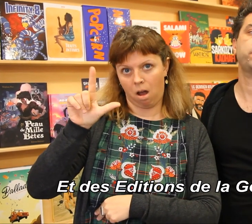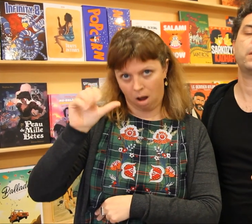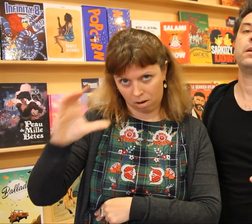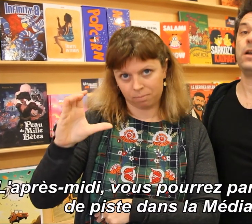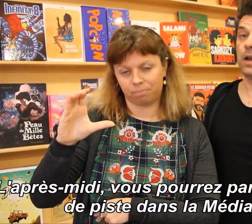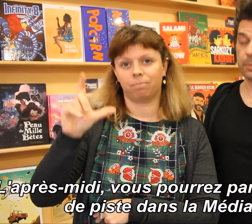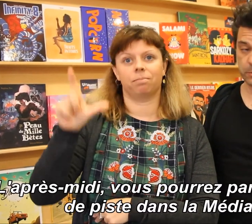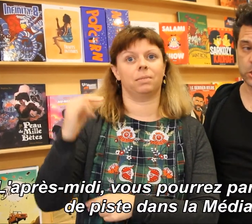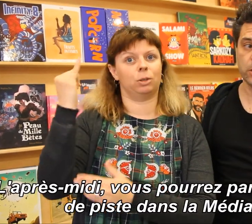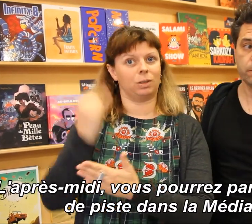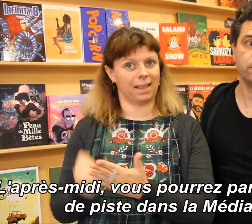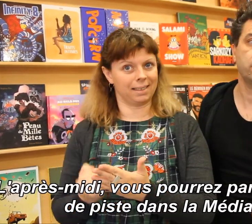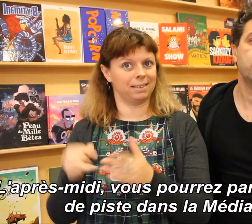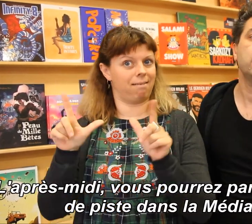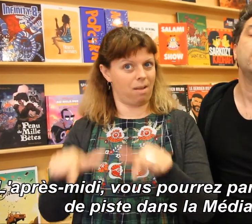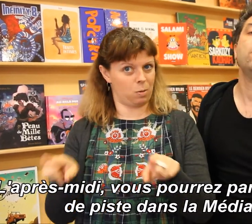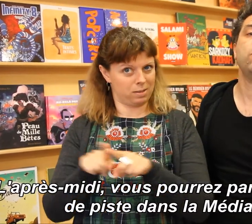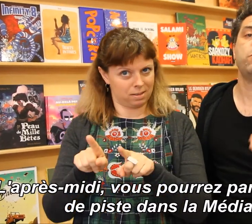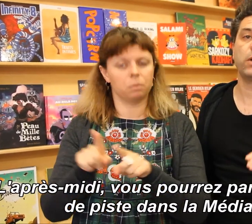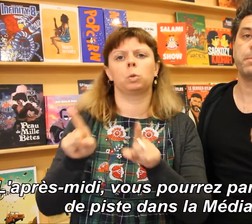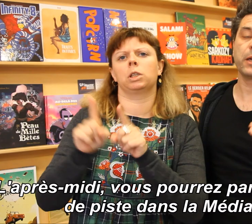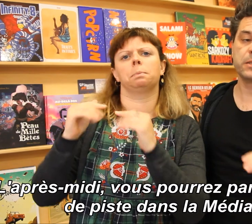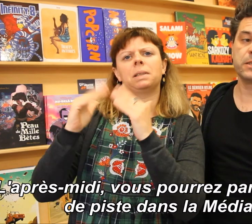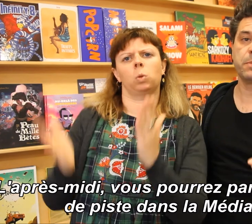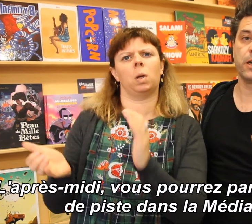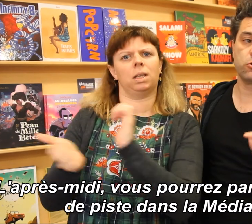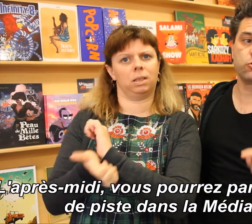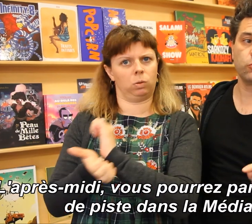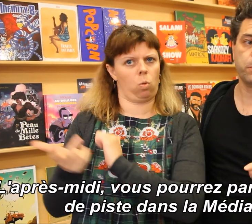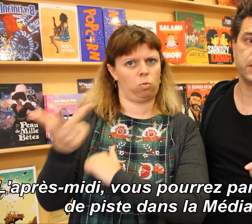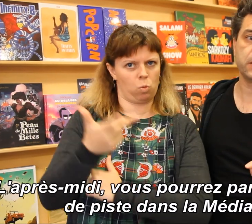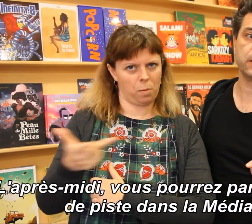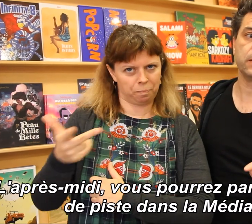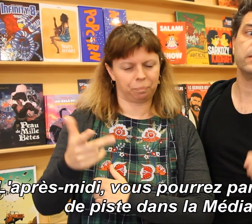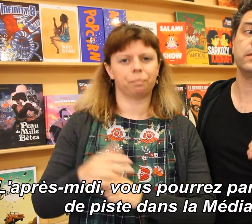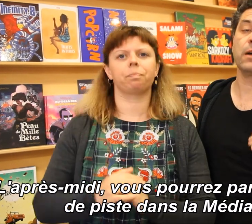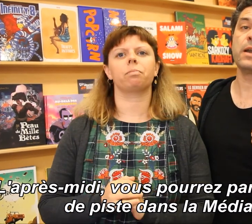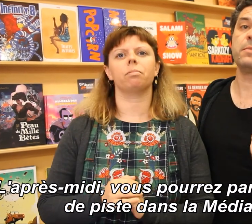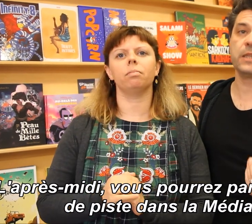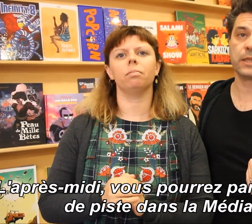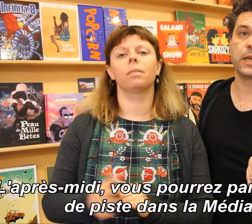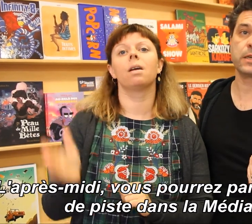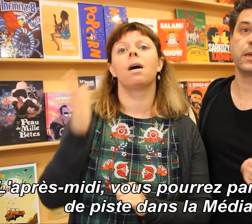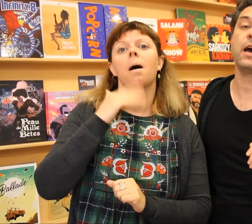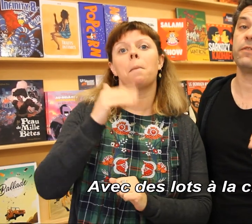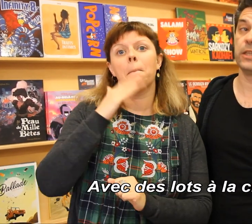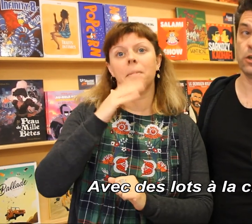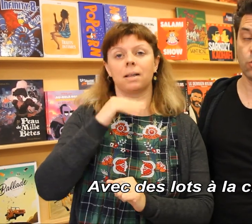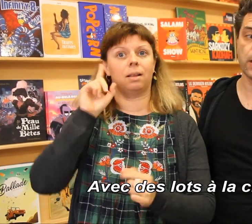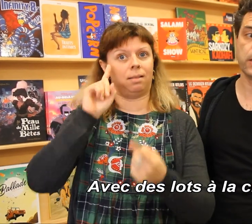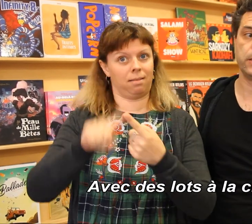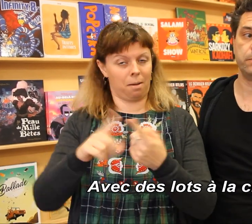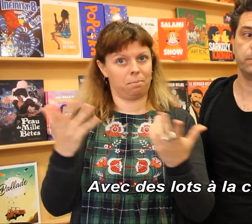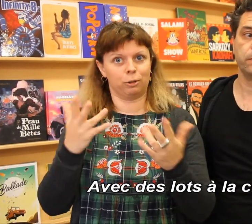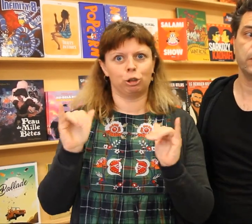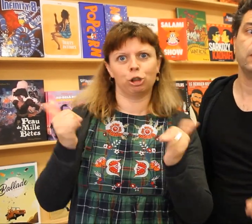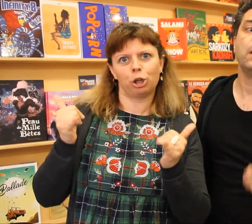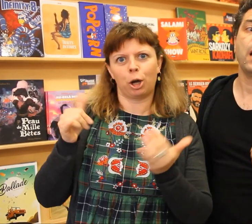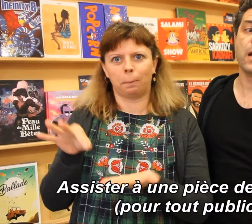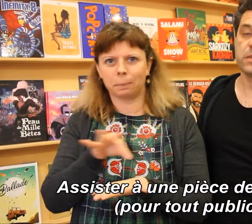Gouttière. L'après-midi, vous pourrez participer à un jeu de piste dans la médiathèque avec des lots à la